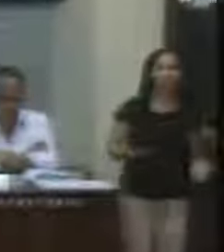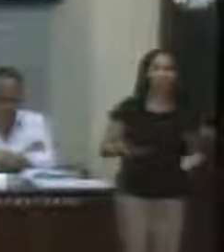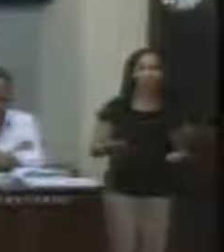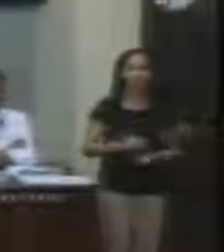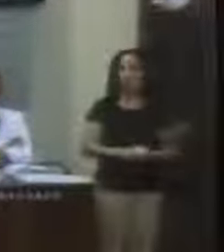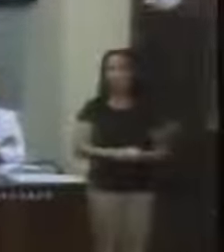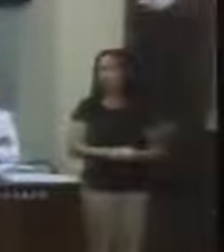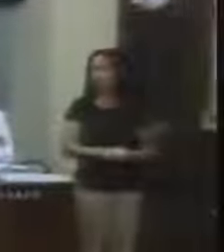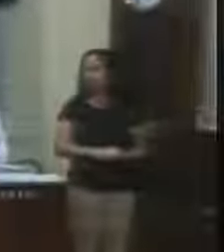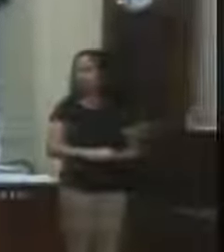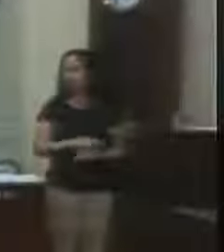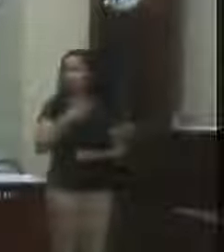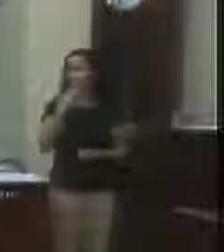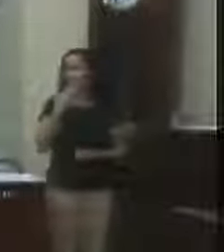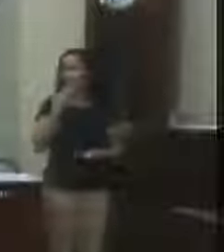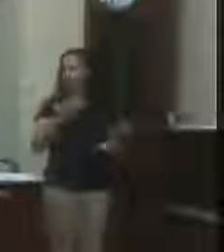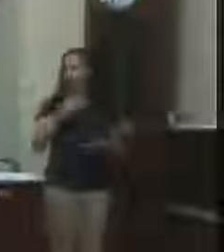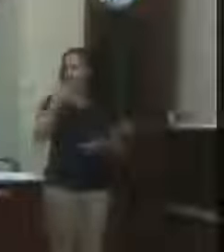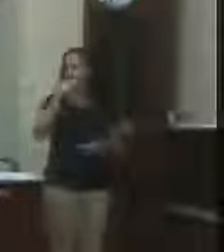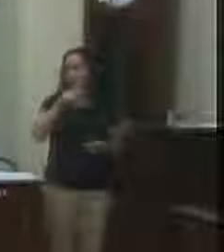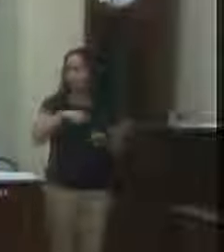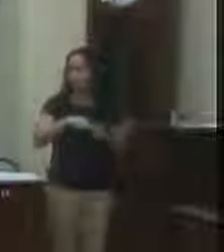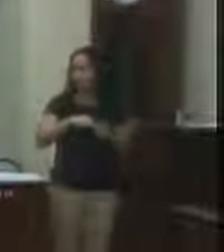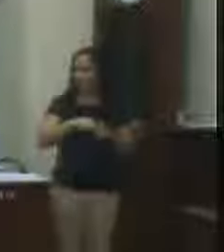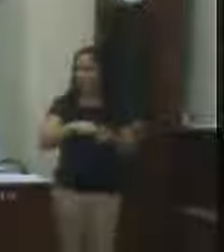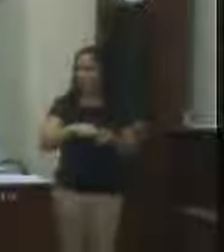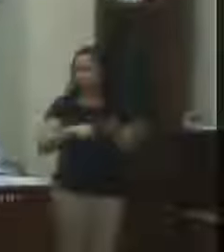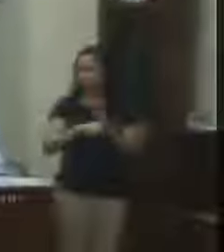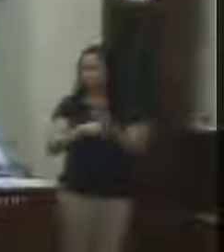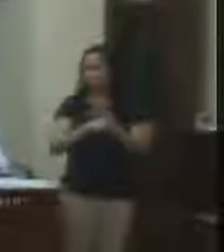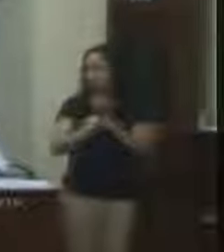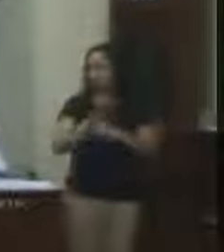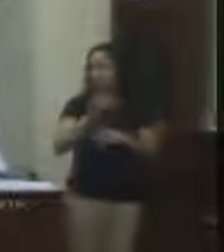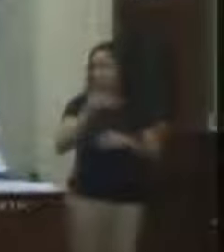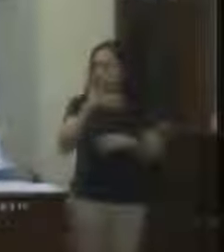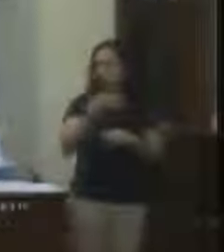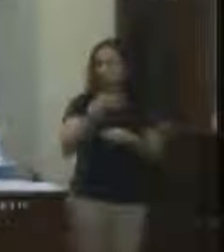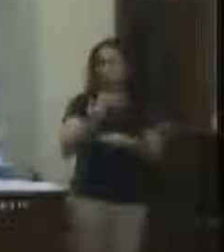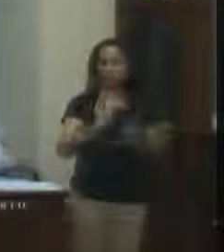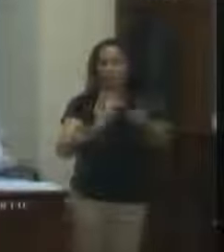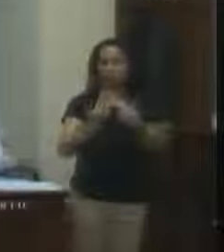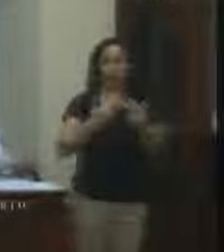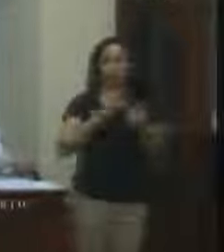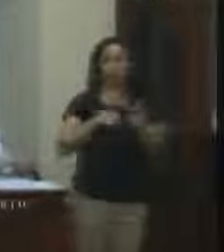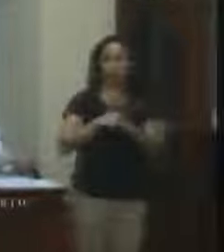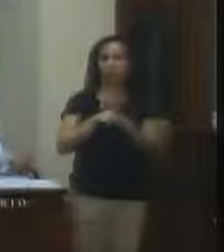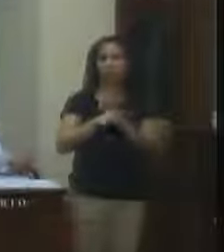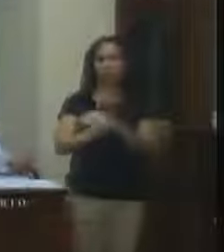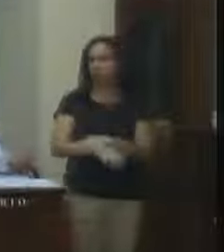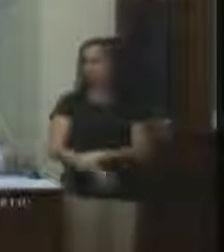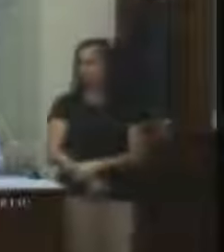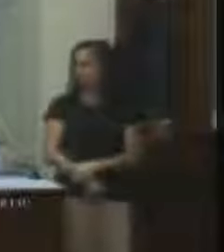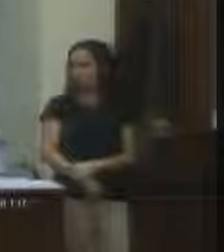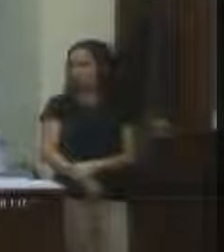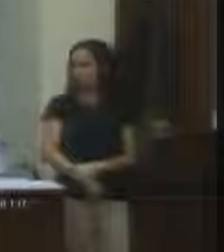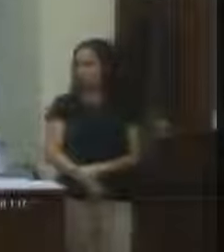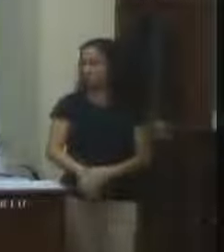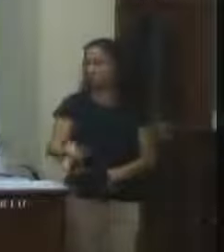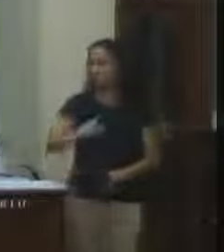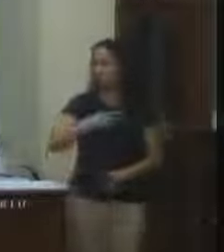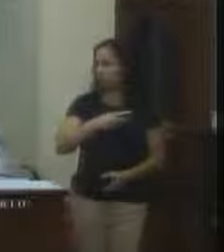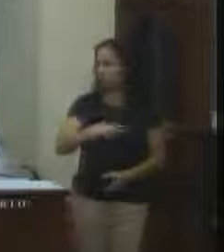vou fazer umas colocações, já foram atendidas por questionamentos que já foram feitos, não como